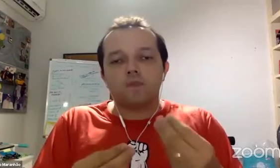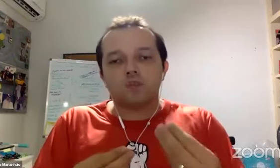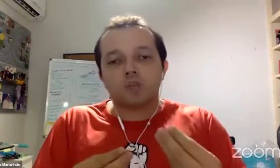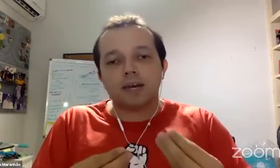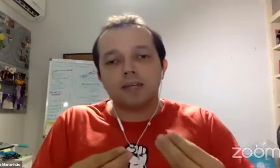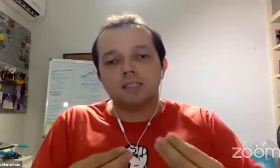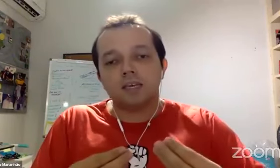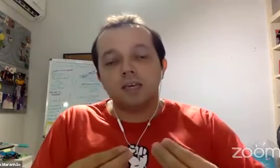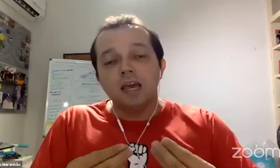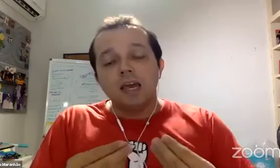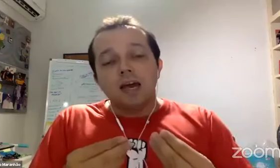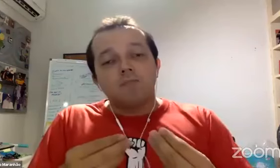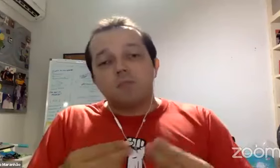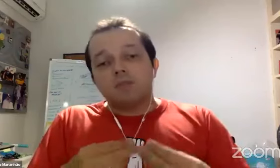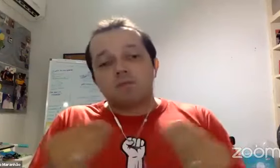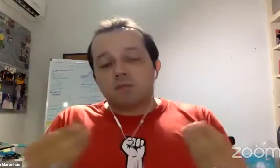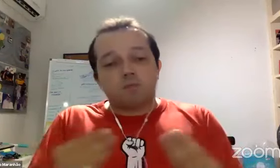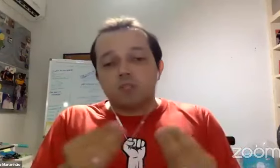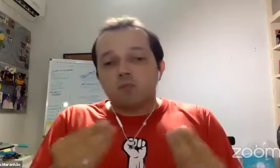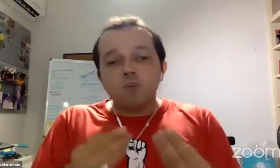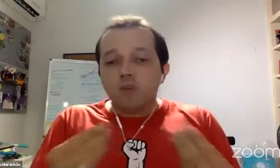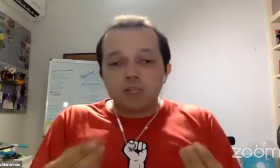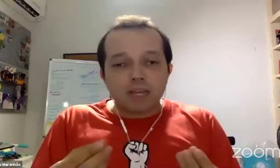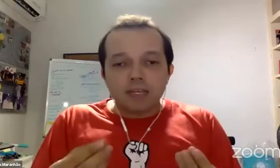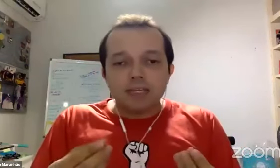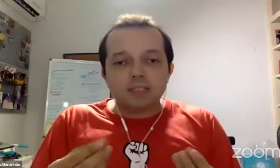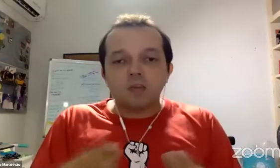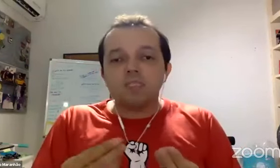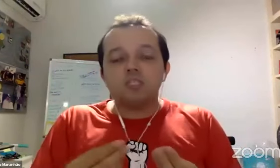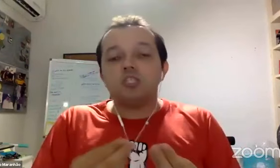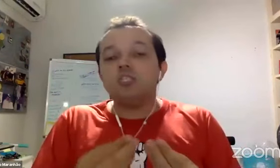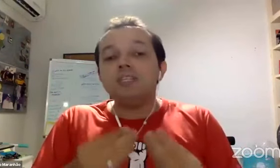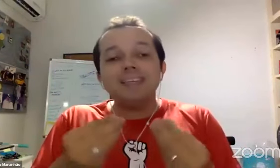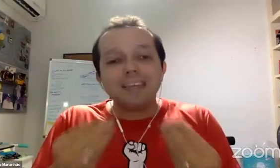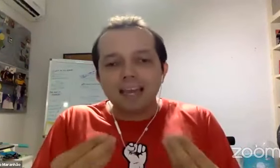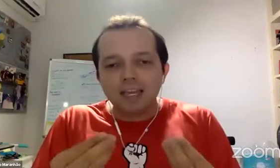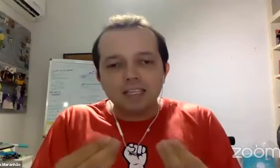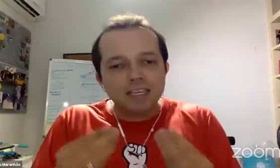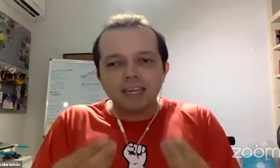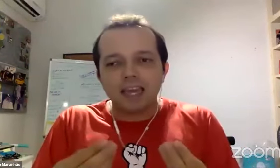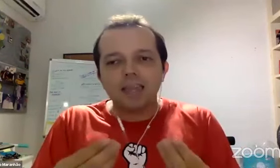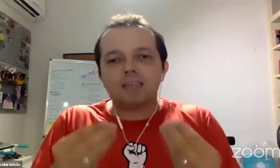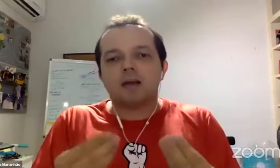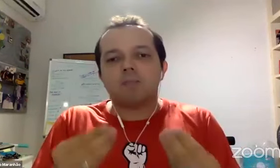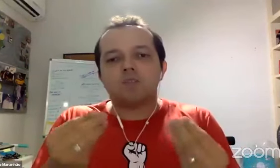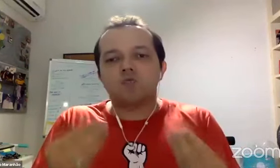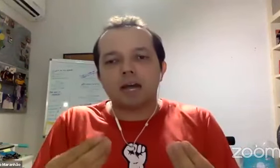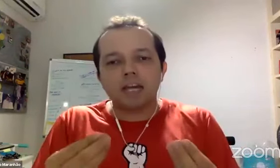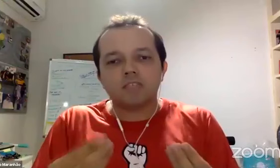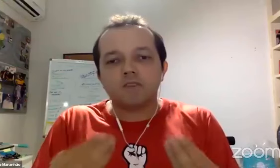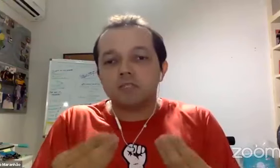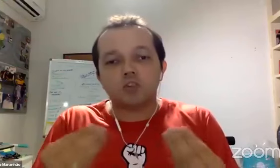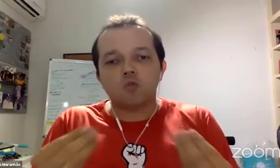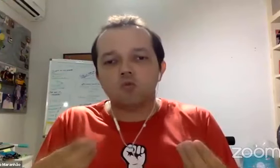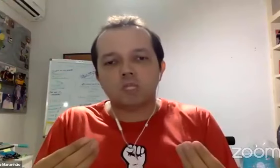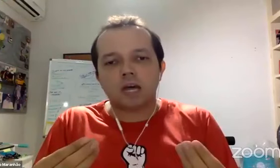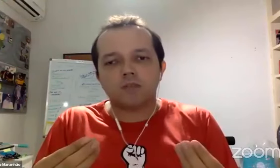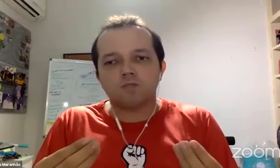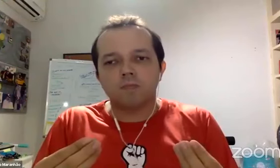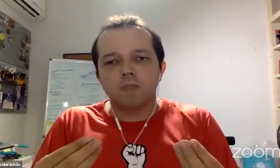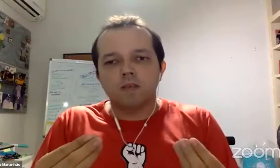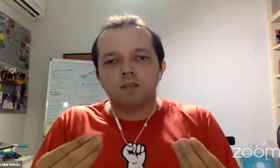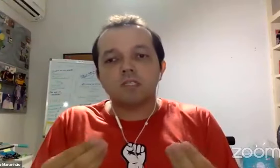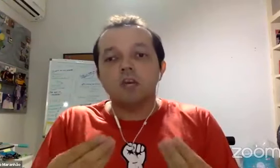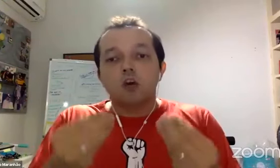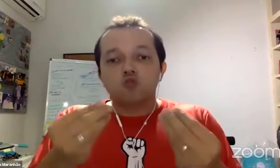são profissionais que, por exemplo, em Fortaleza, não existe ninguém que trabalhe no NASF que seja